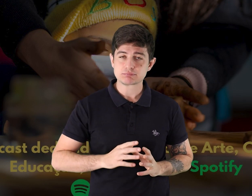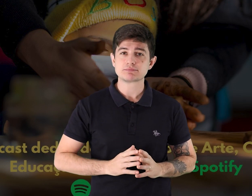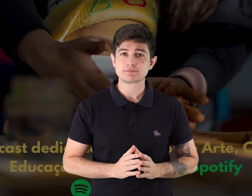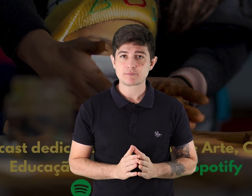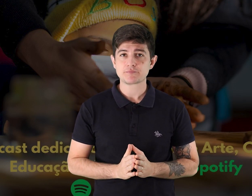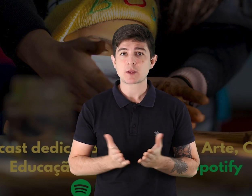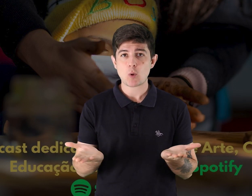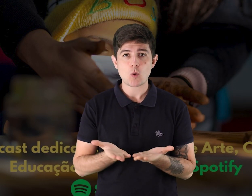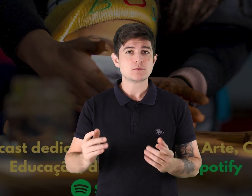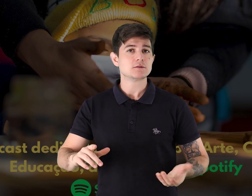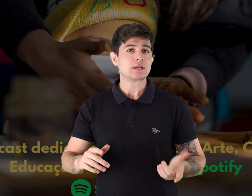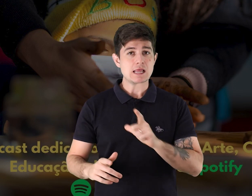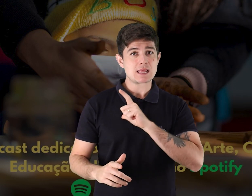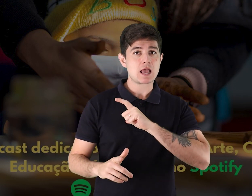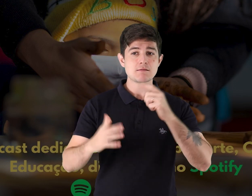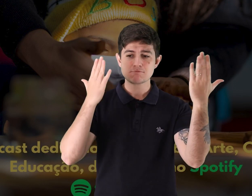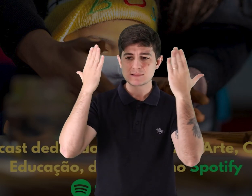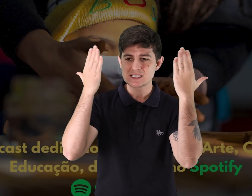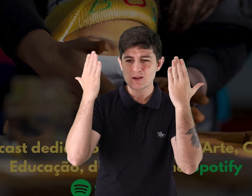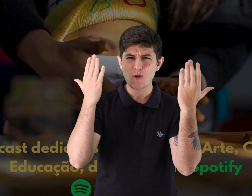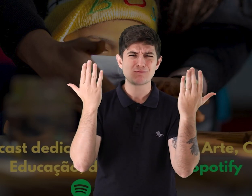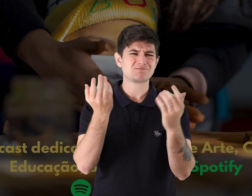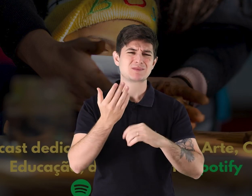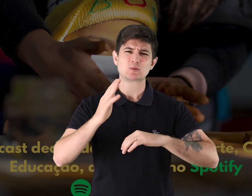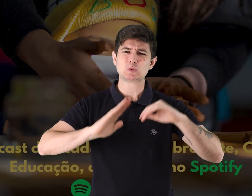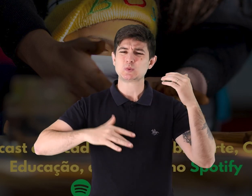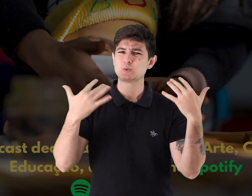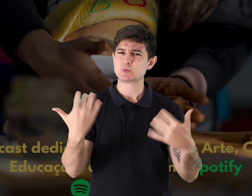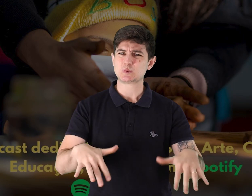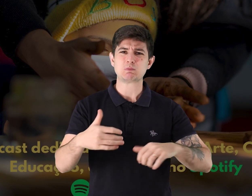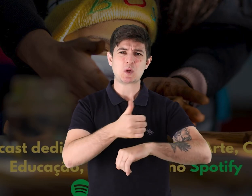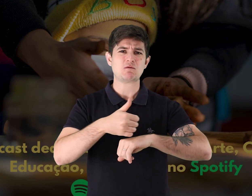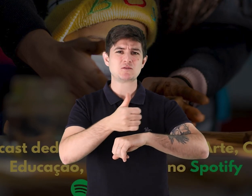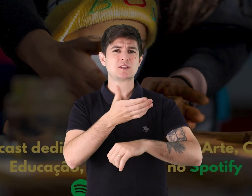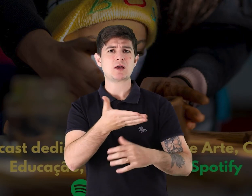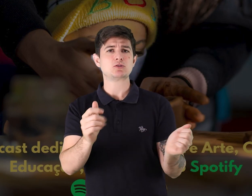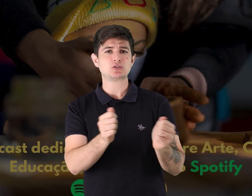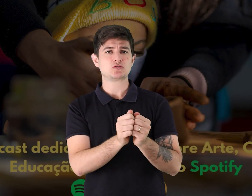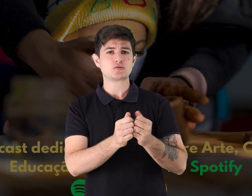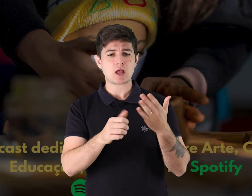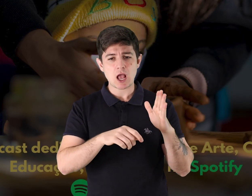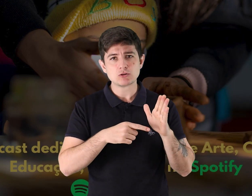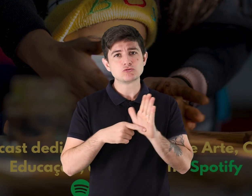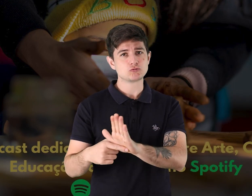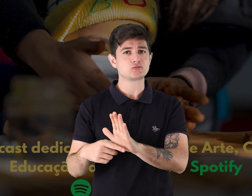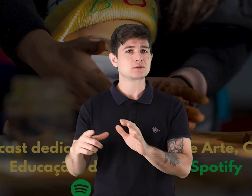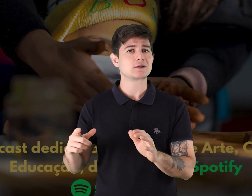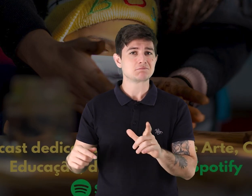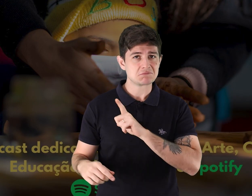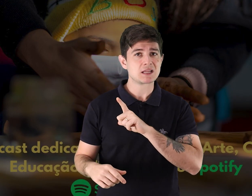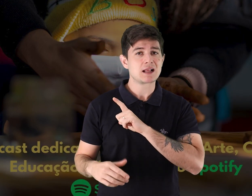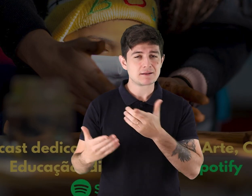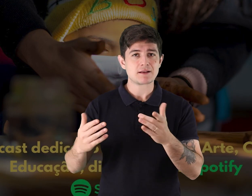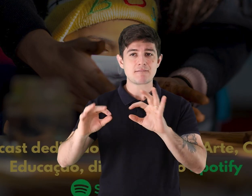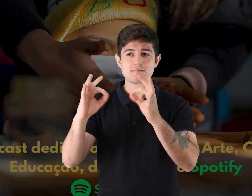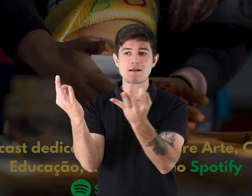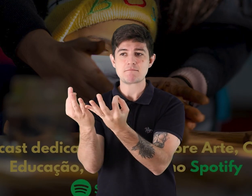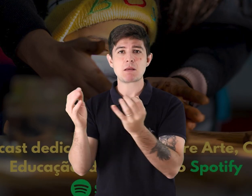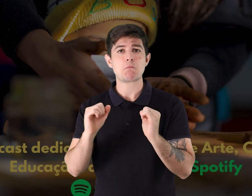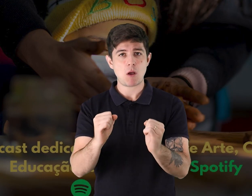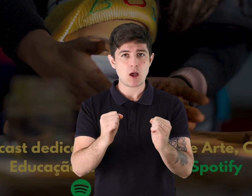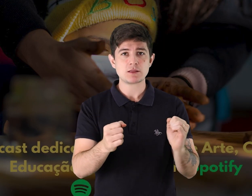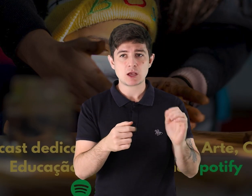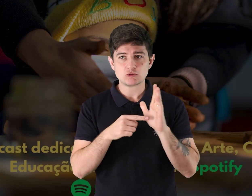uma profissional. Hoje nós estamos com várias psicólogas competentíssimas que ajudam